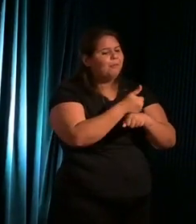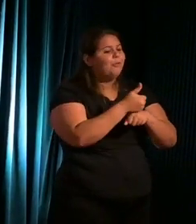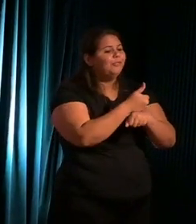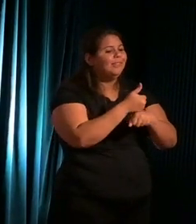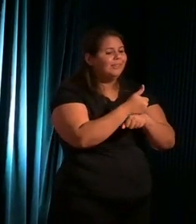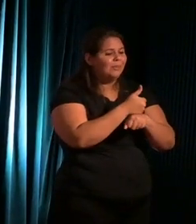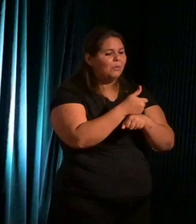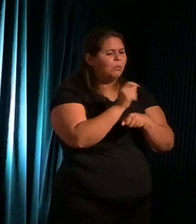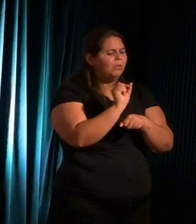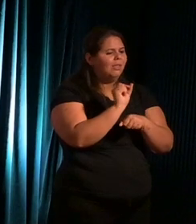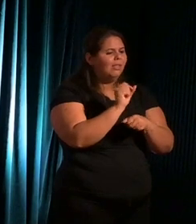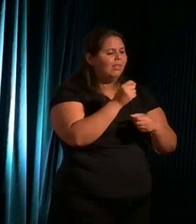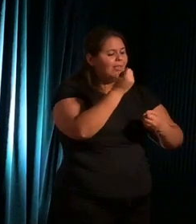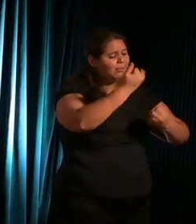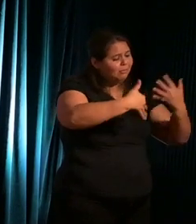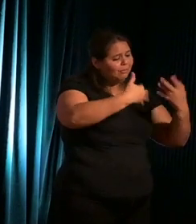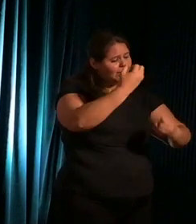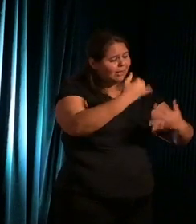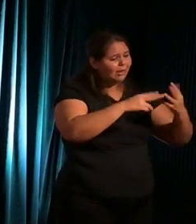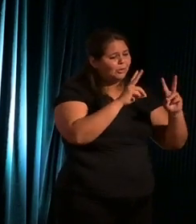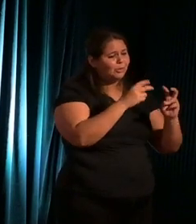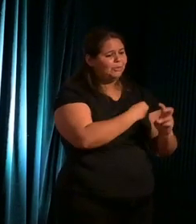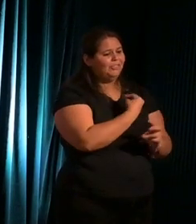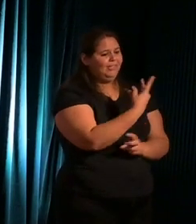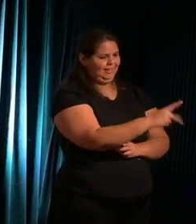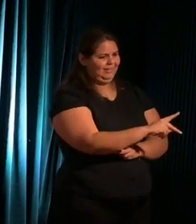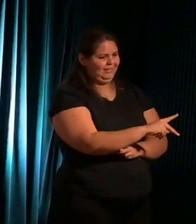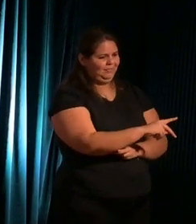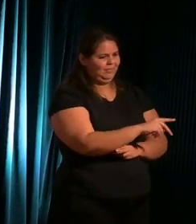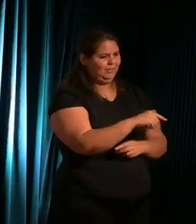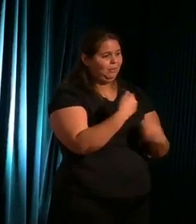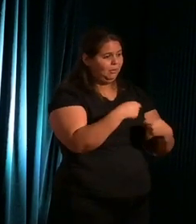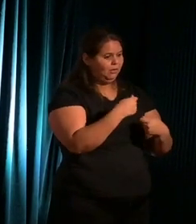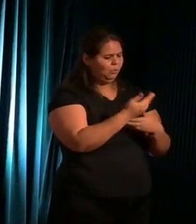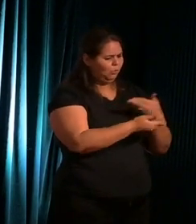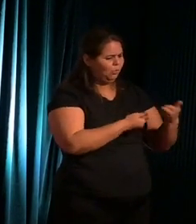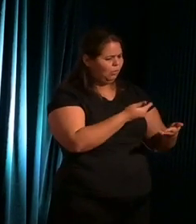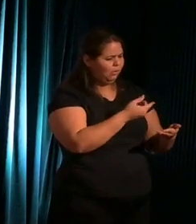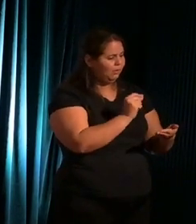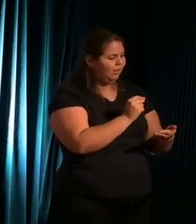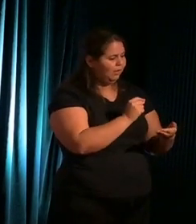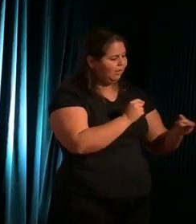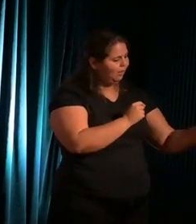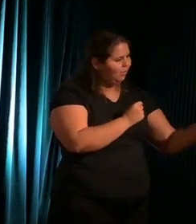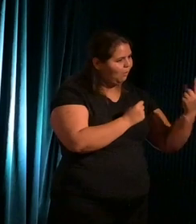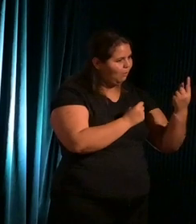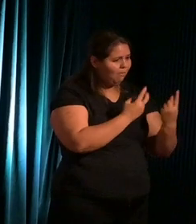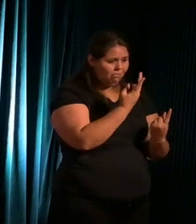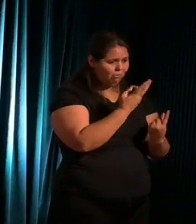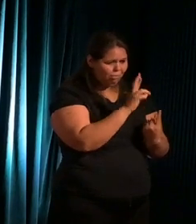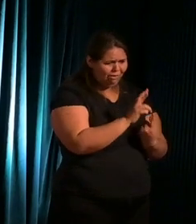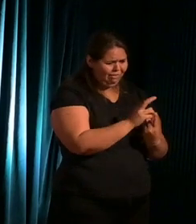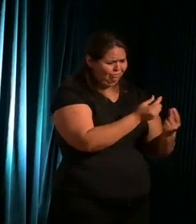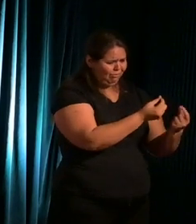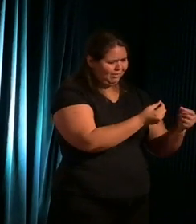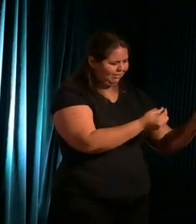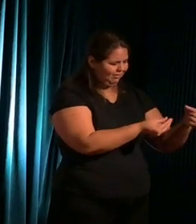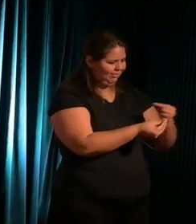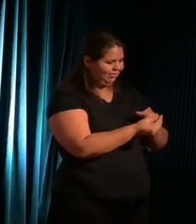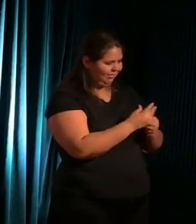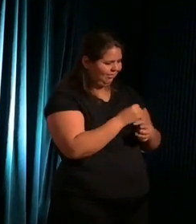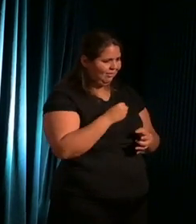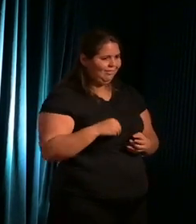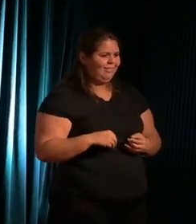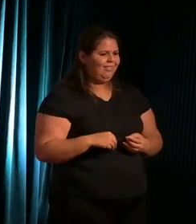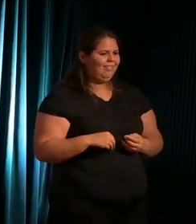Assim, ele exige algo em troca. É uma moedinha só. Né? Mas a gente tem que pensar qual que é o significado dessa moeda. O Walter é um